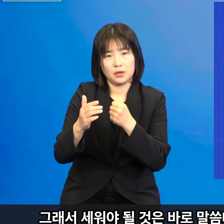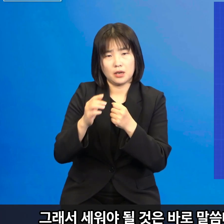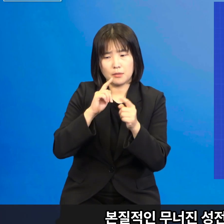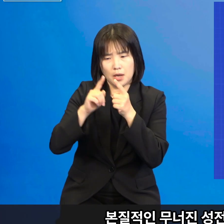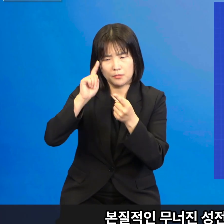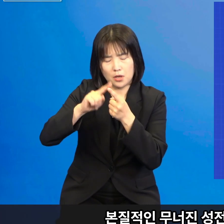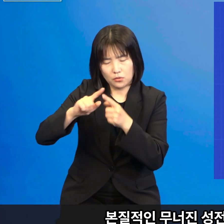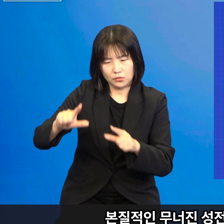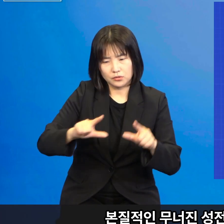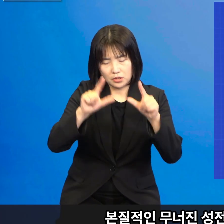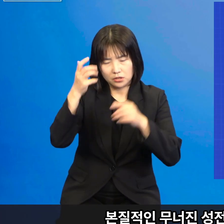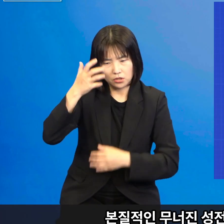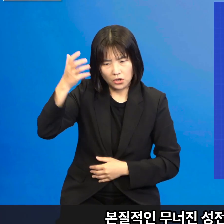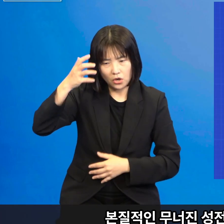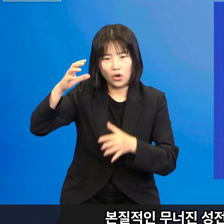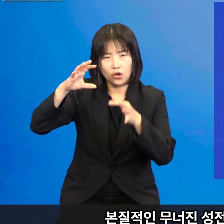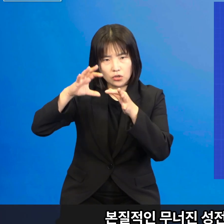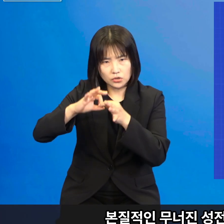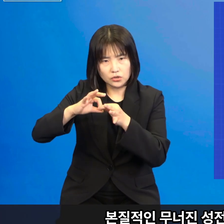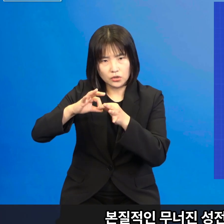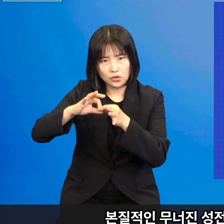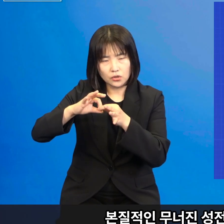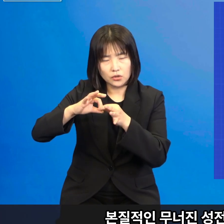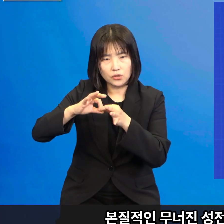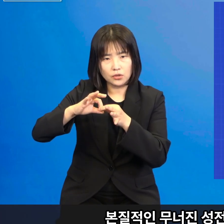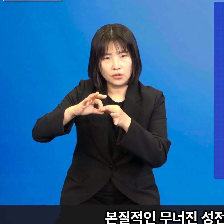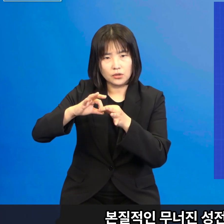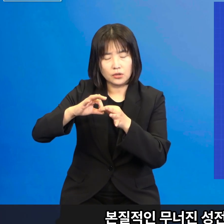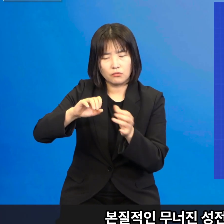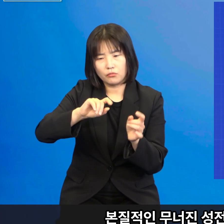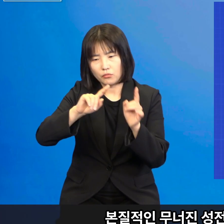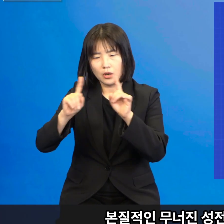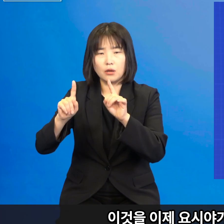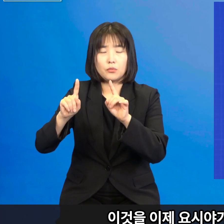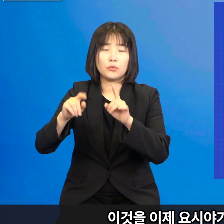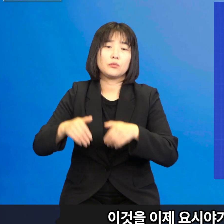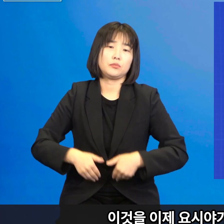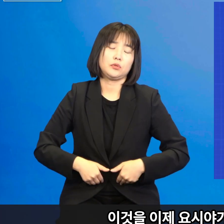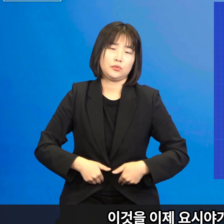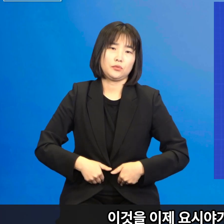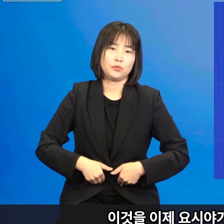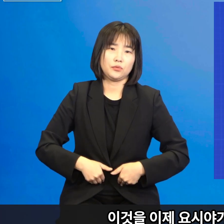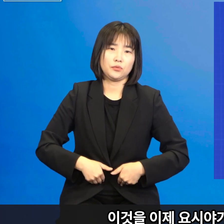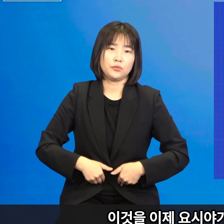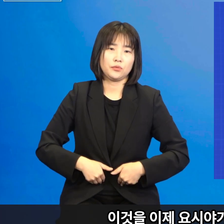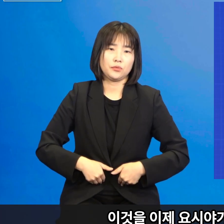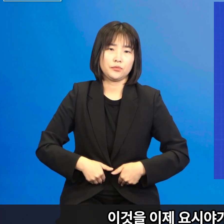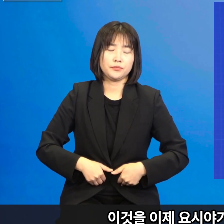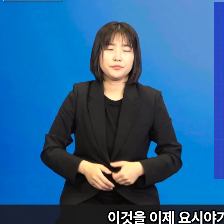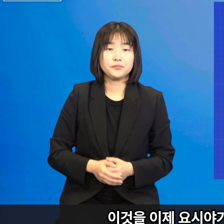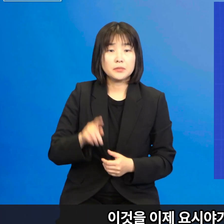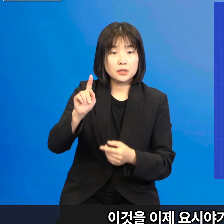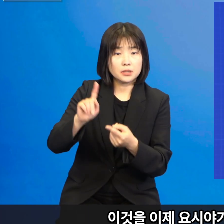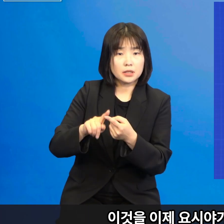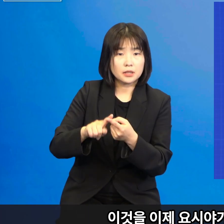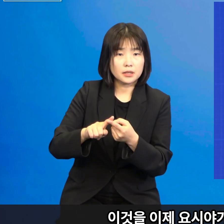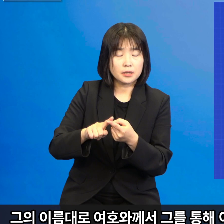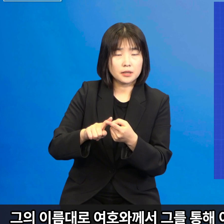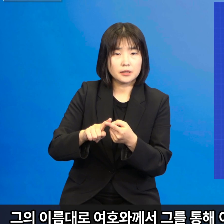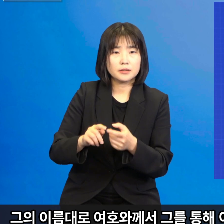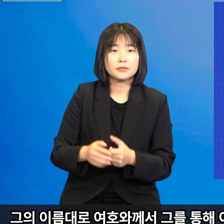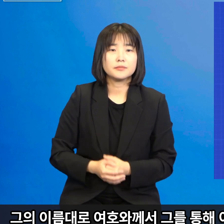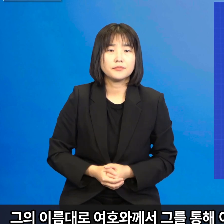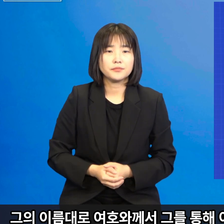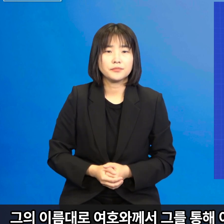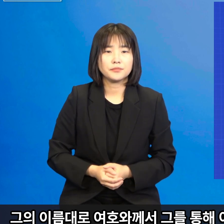재건이, 본질적인 무너진 성전의 재건이었던 것이죠. 이것을 이제 요시야가 행해가 되는 것이고,